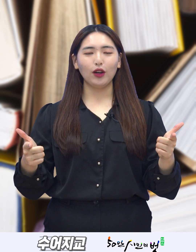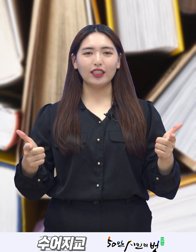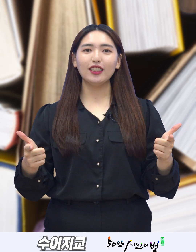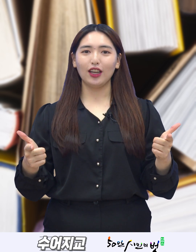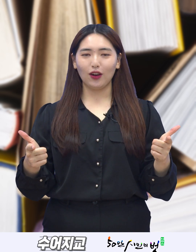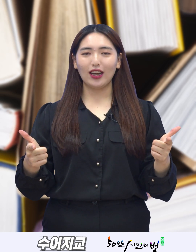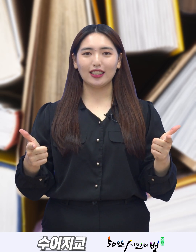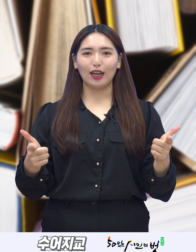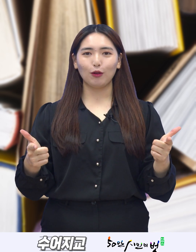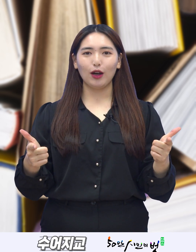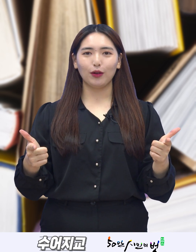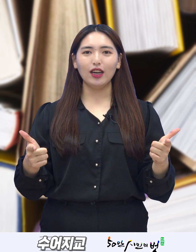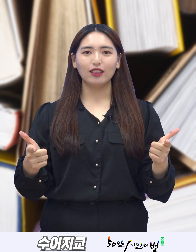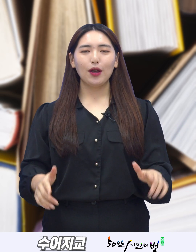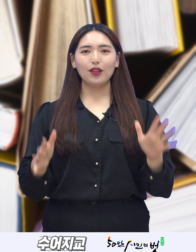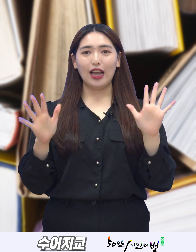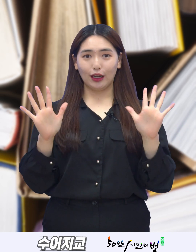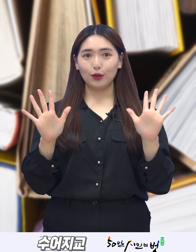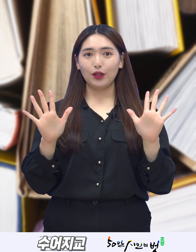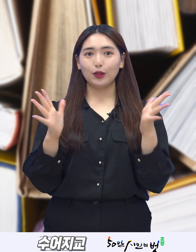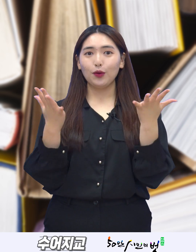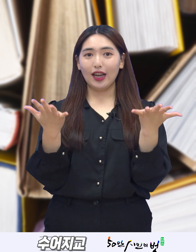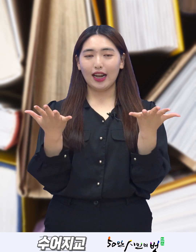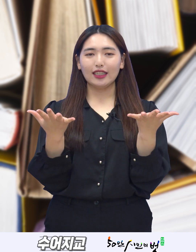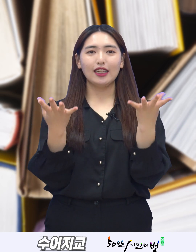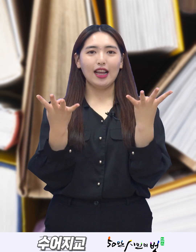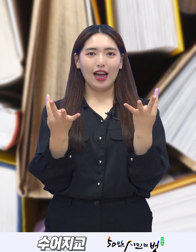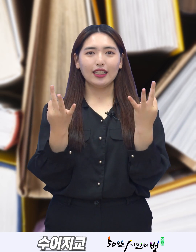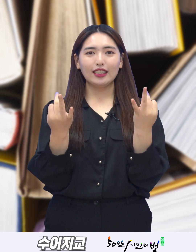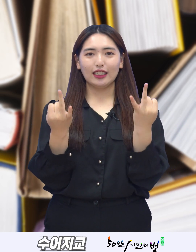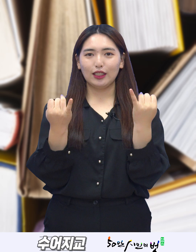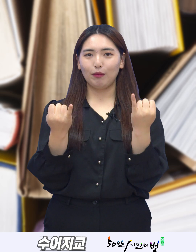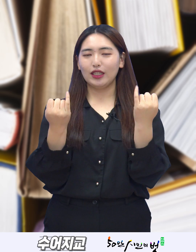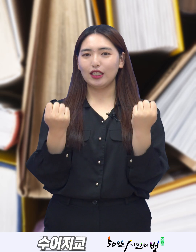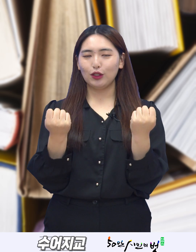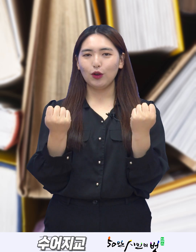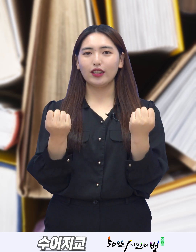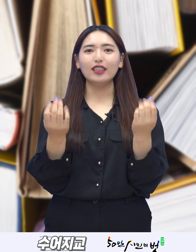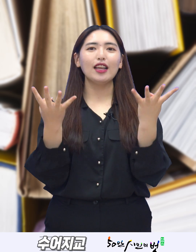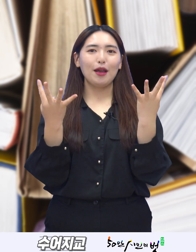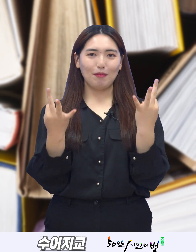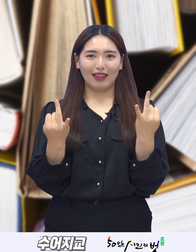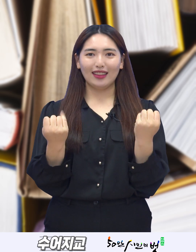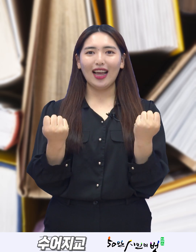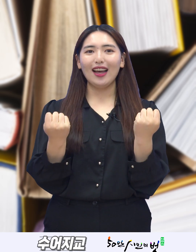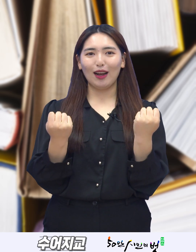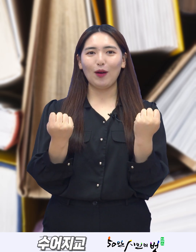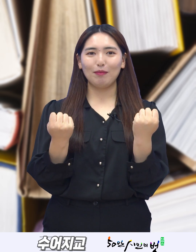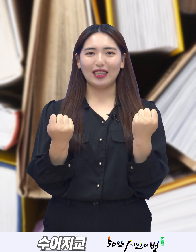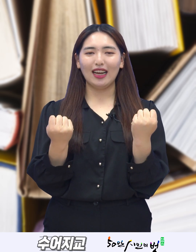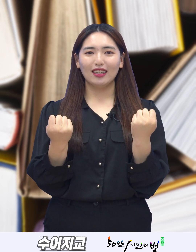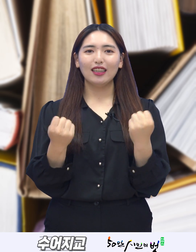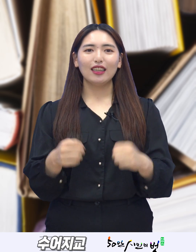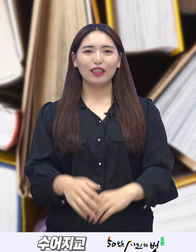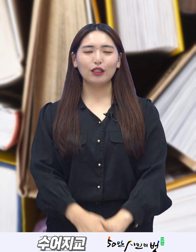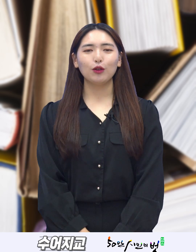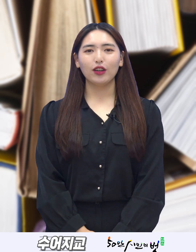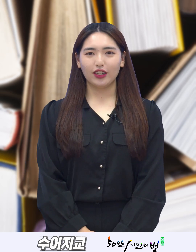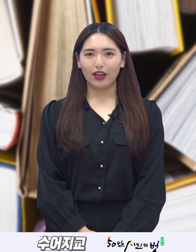수어는 여러 가지라고 하고요. 편 양손의 손가락을 하나씩 접는 이 수어는 많다라고 합니다. 이 수어를